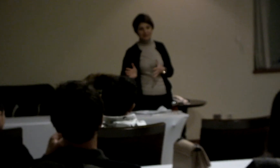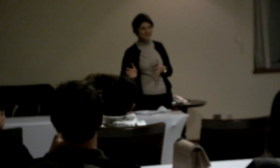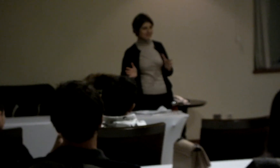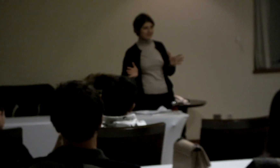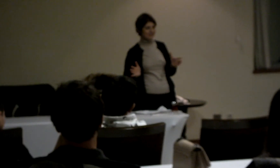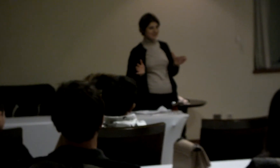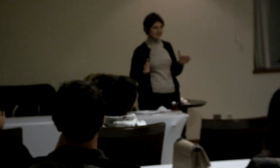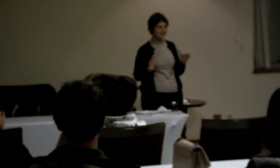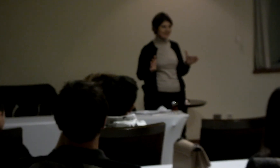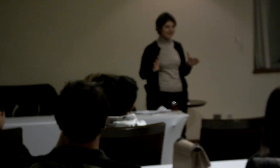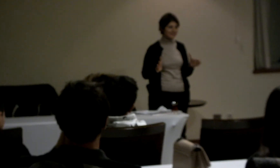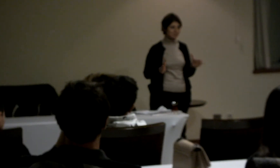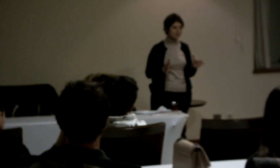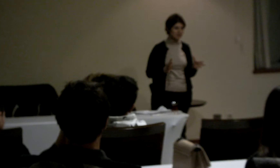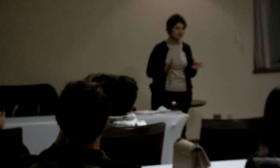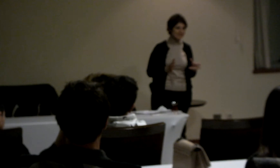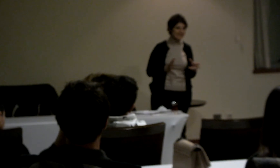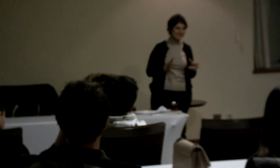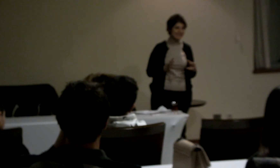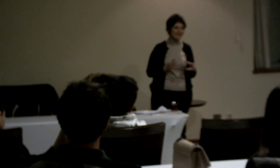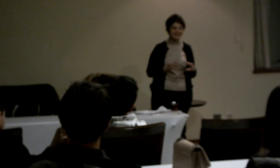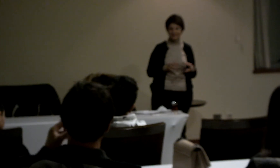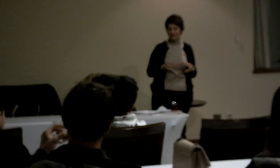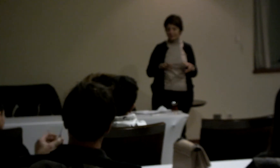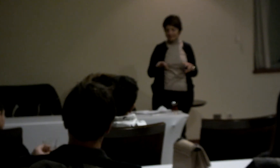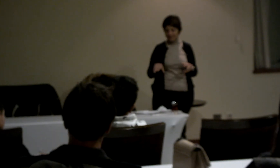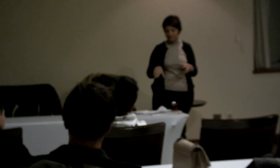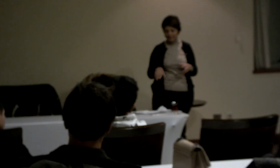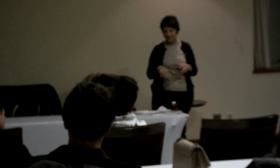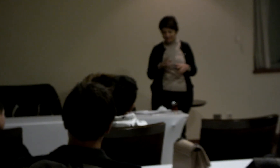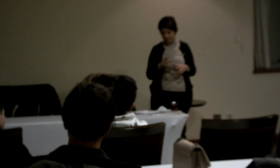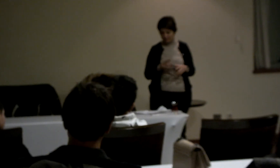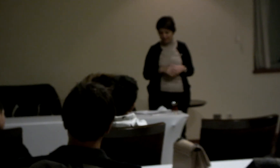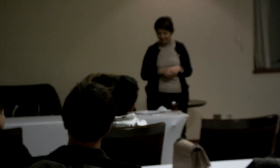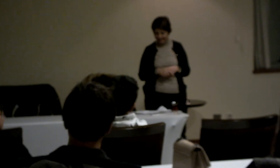bırakın. Sizin kendi branşınızla ilgili kelimeler seçtik Merve'yle.